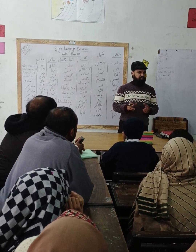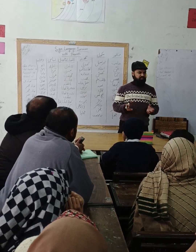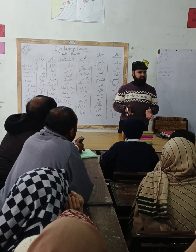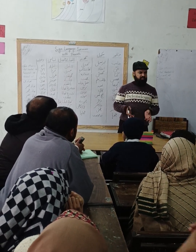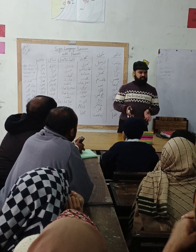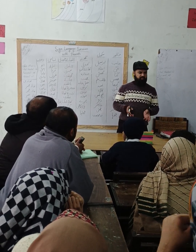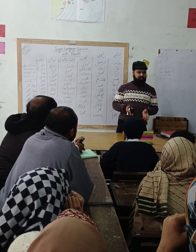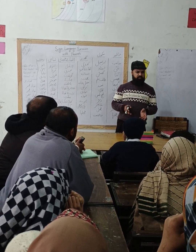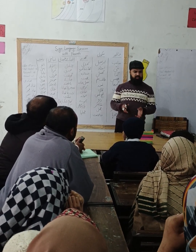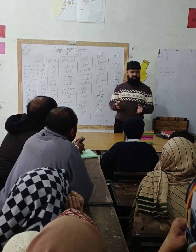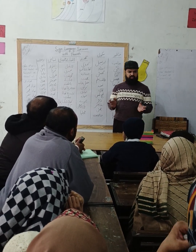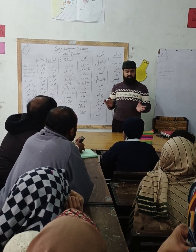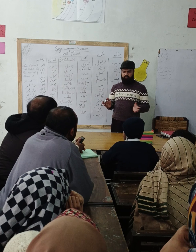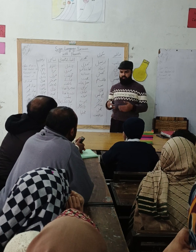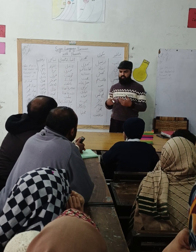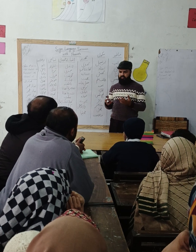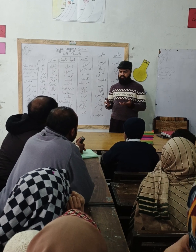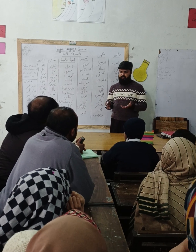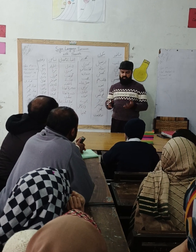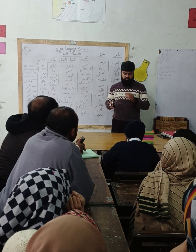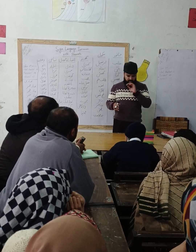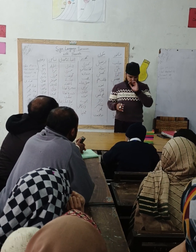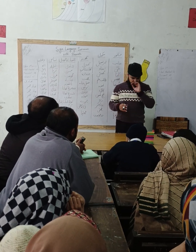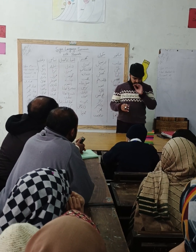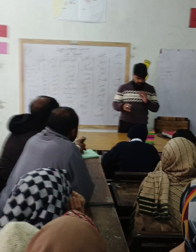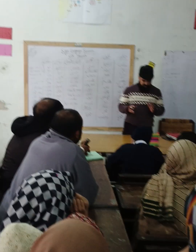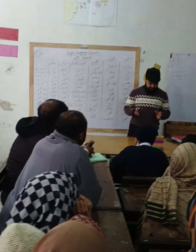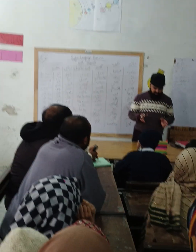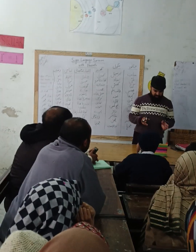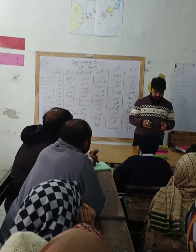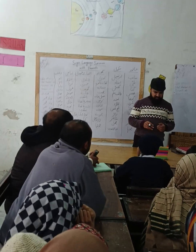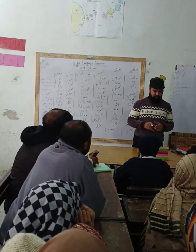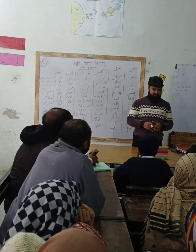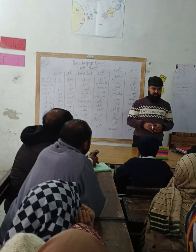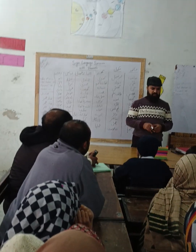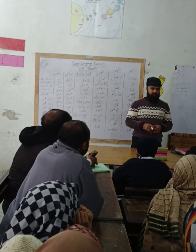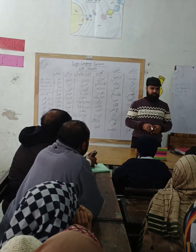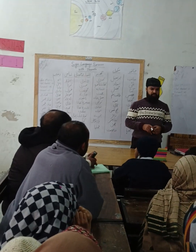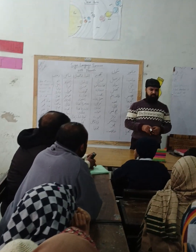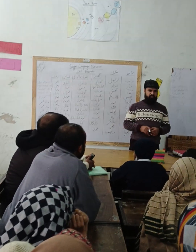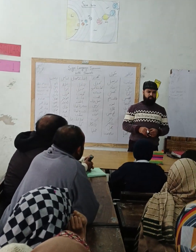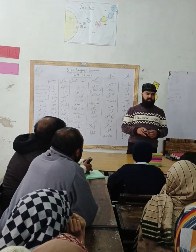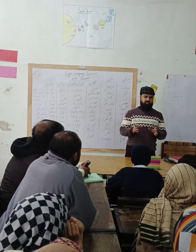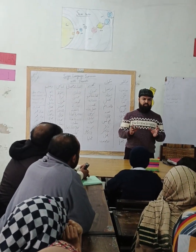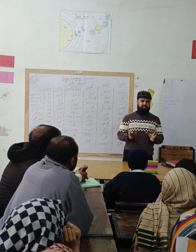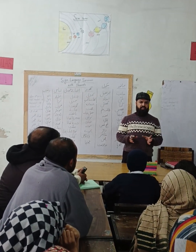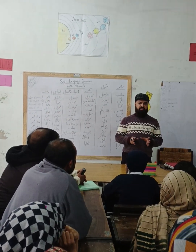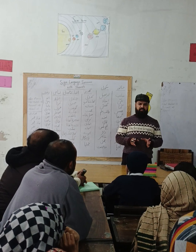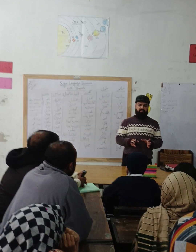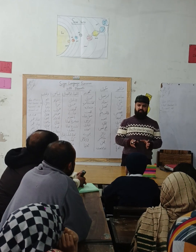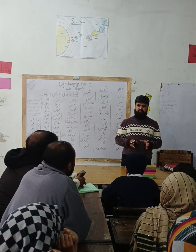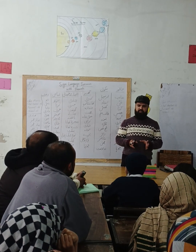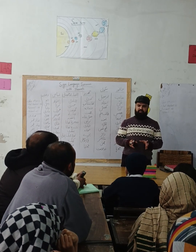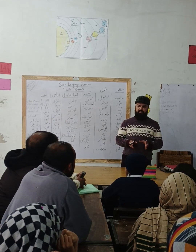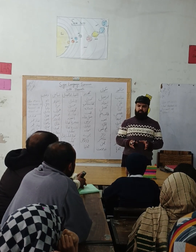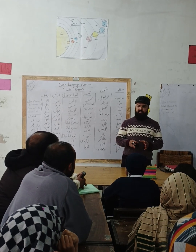थे कि यहाँ पे एक छोटा सा सेशन रख दें, तो इसमें हम बुनियादी जो इशारे जो घर में